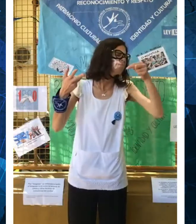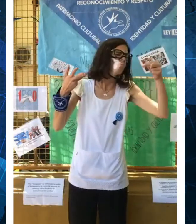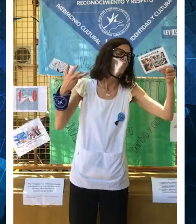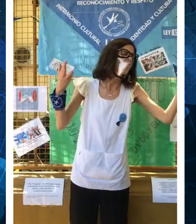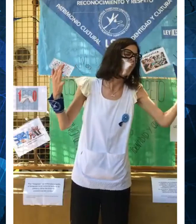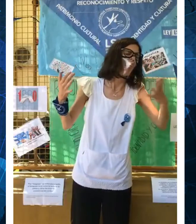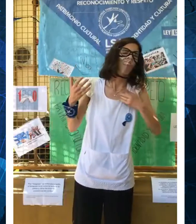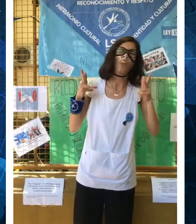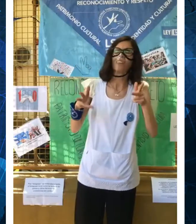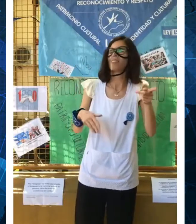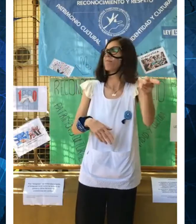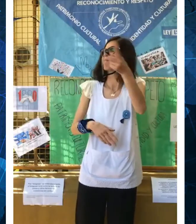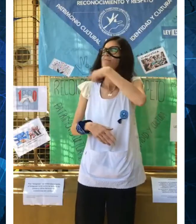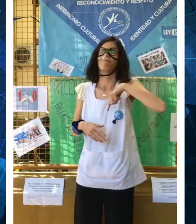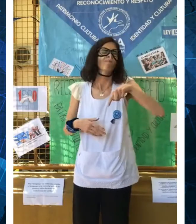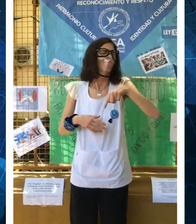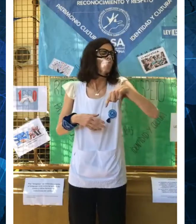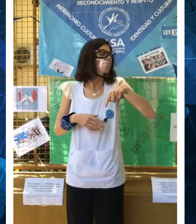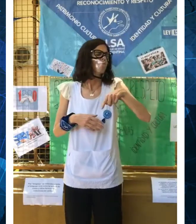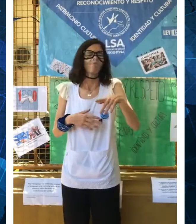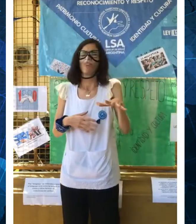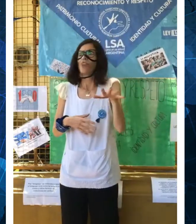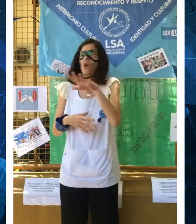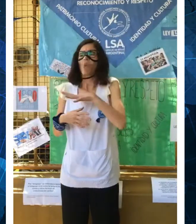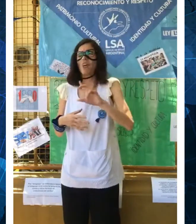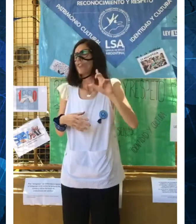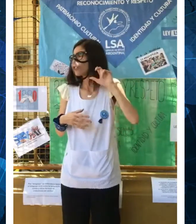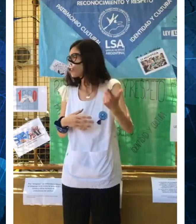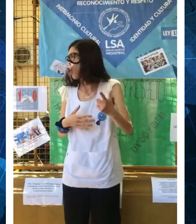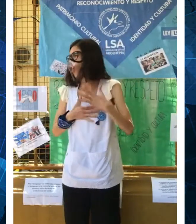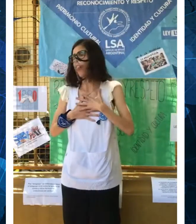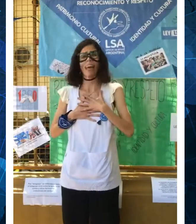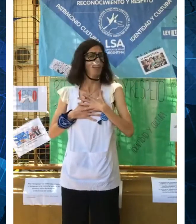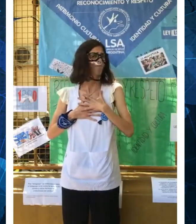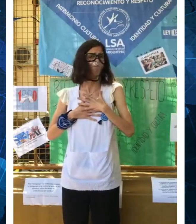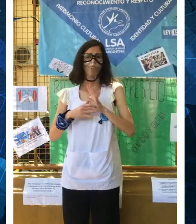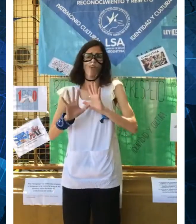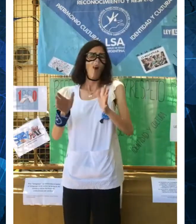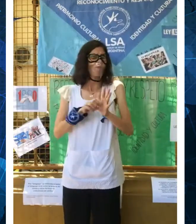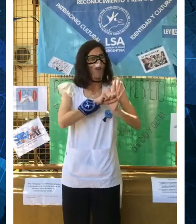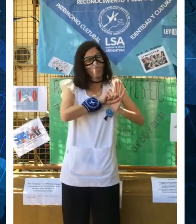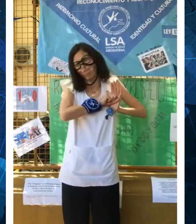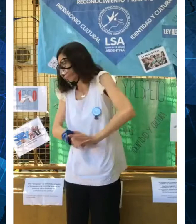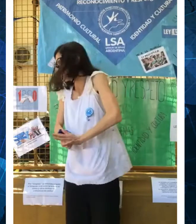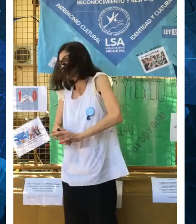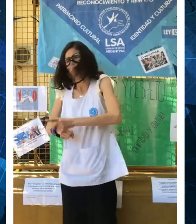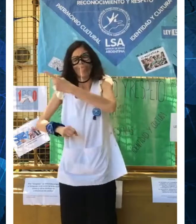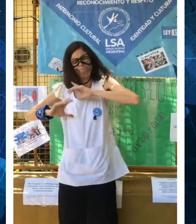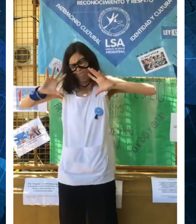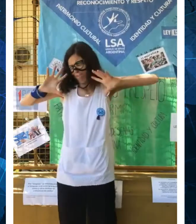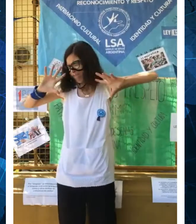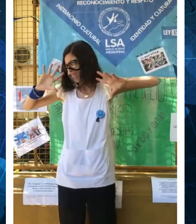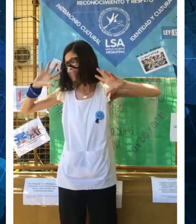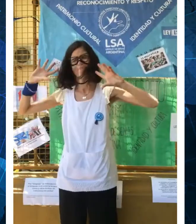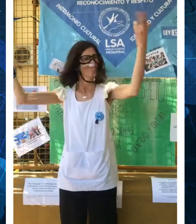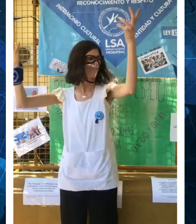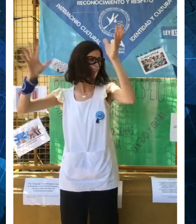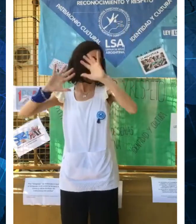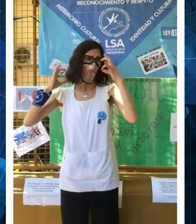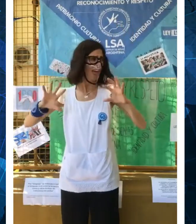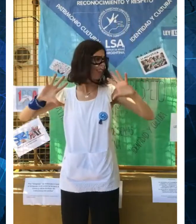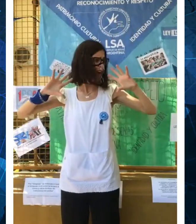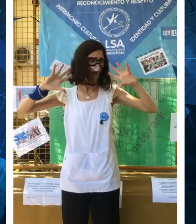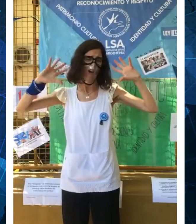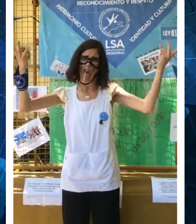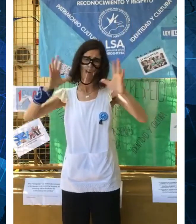Hay muchísimas más cosas que ha dicho esta persona que son muy opresivas para